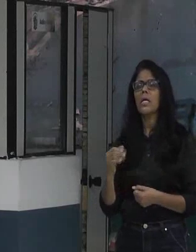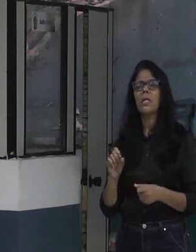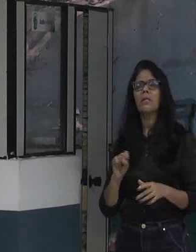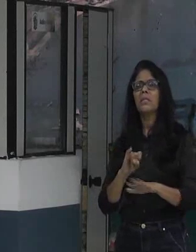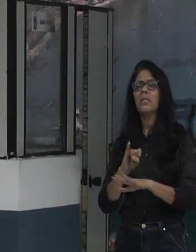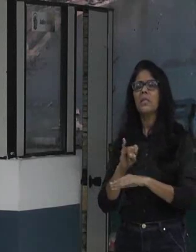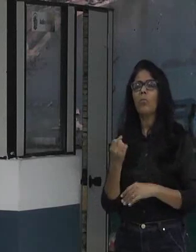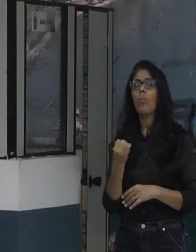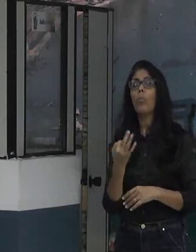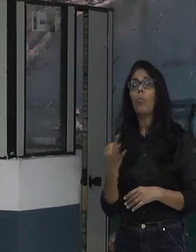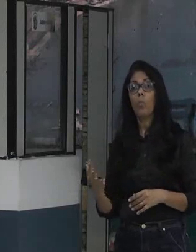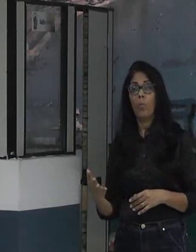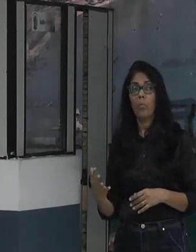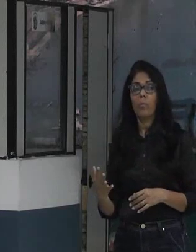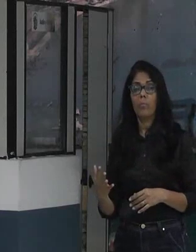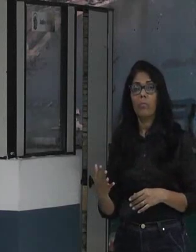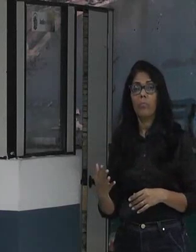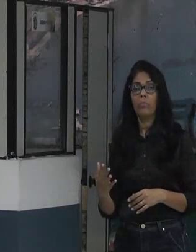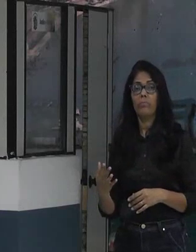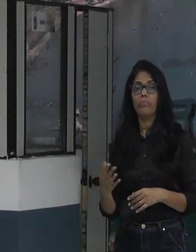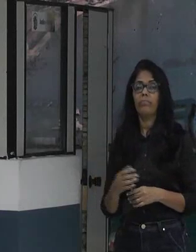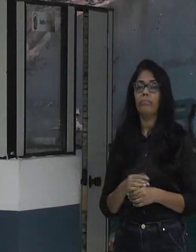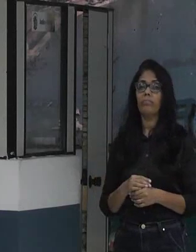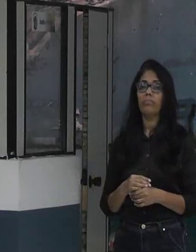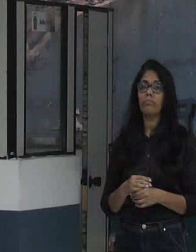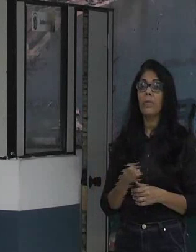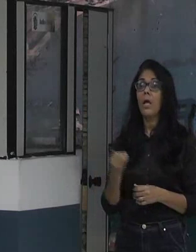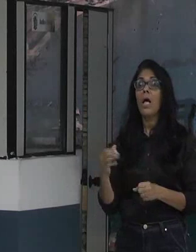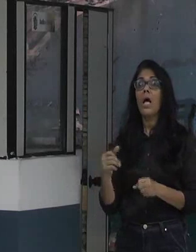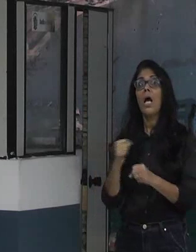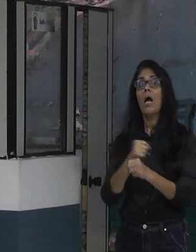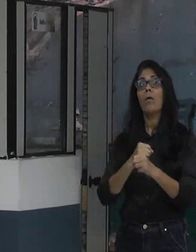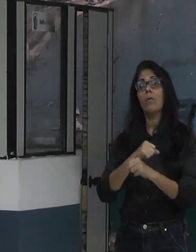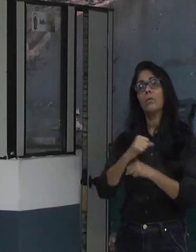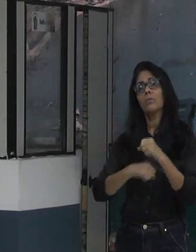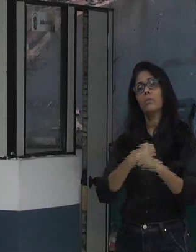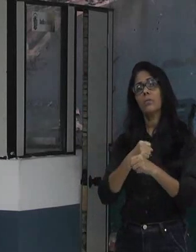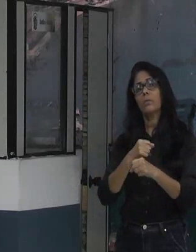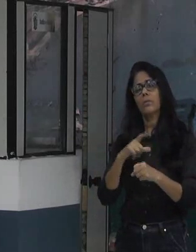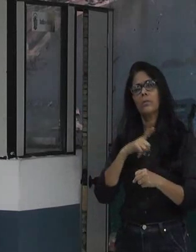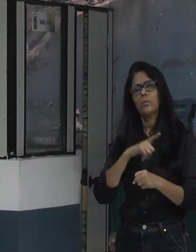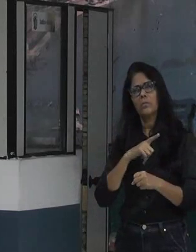Quantos anos esse projeto perdurará?